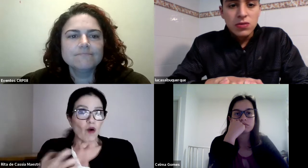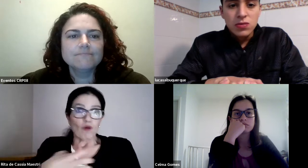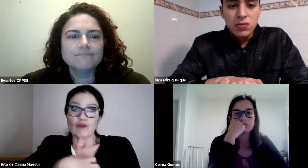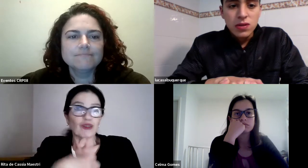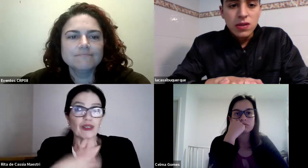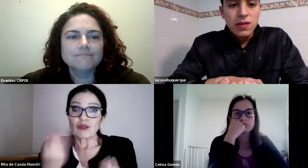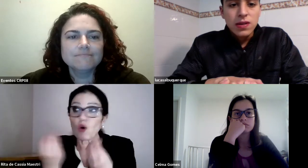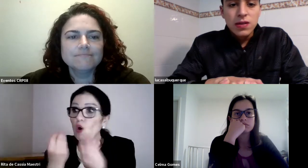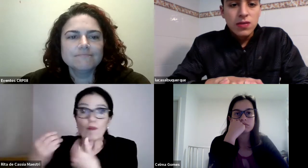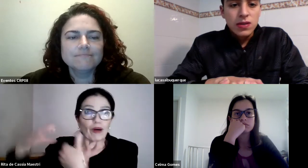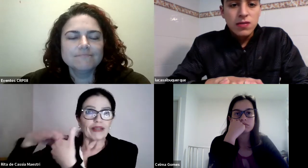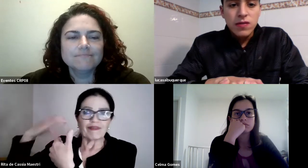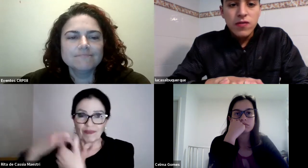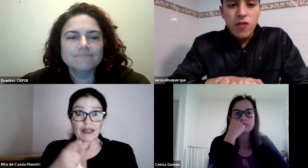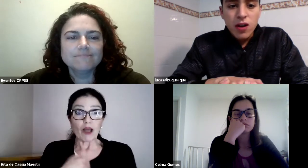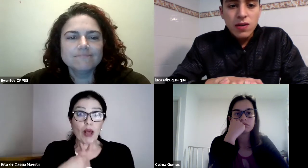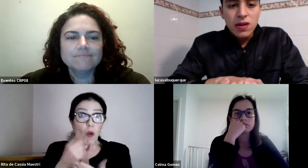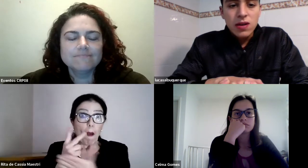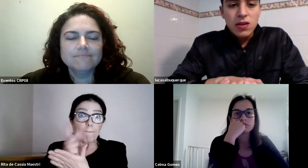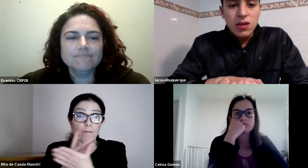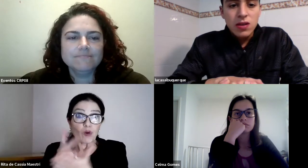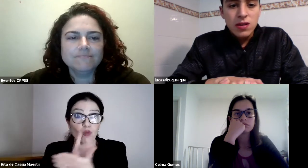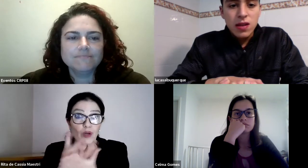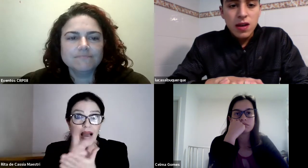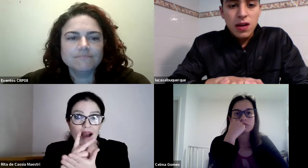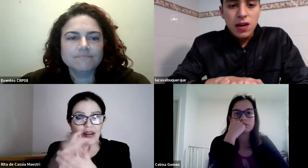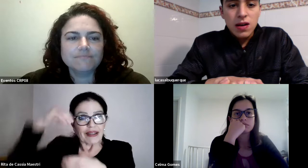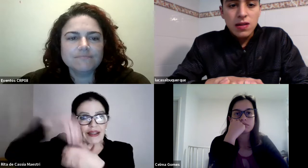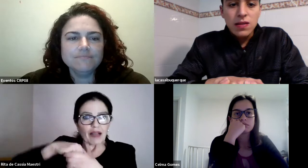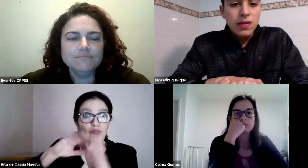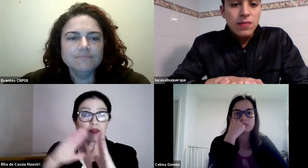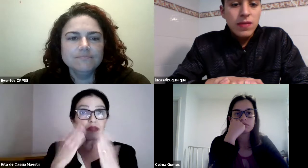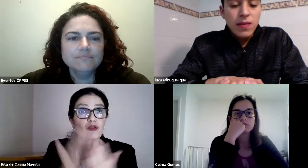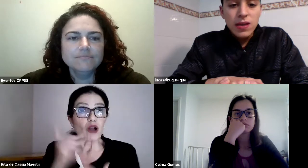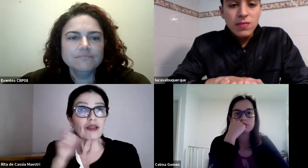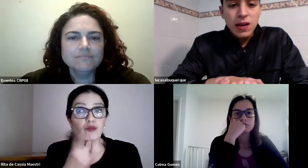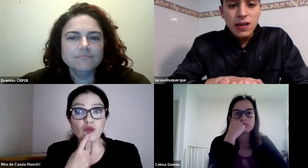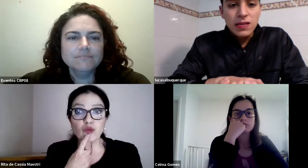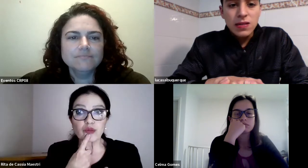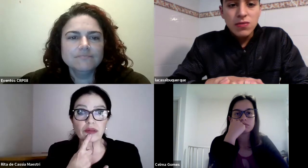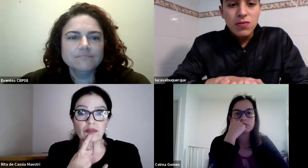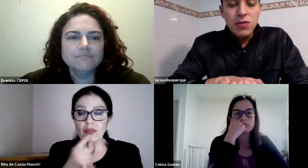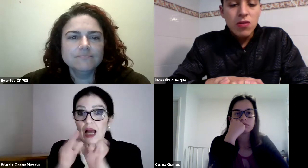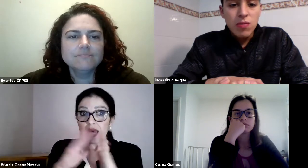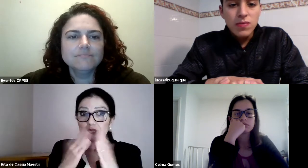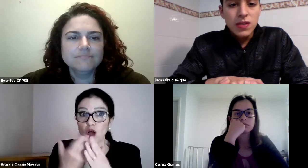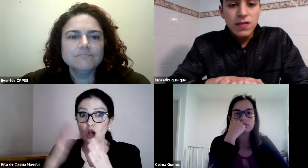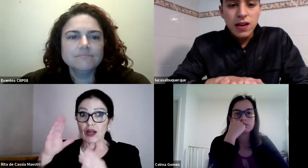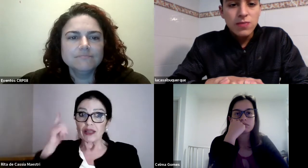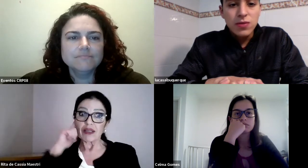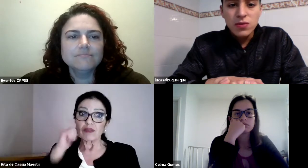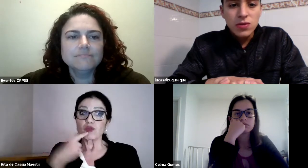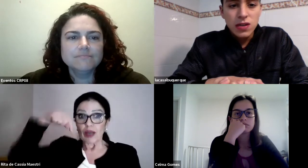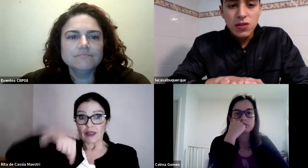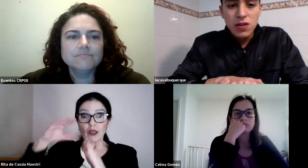cultura surda, não conheciam a forma de, nem mesmo a questão de como observar